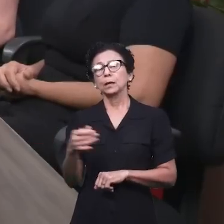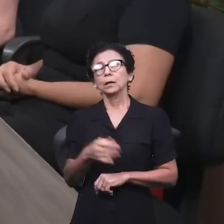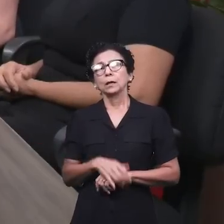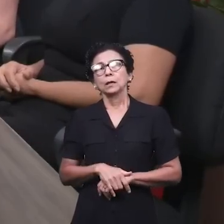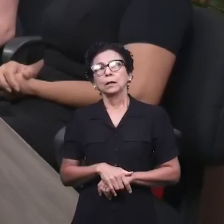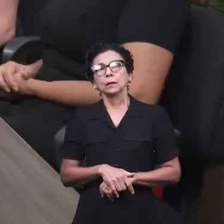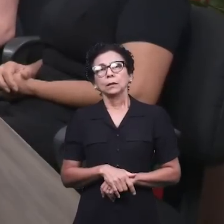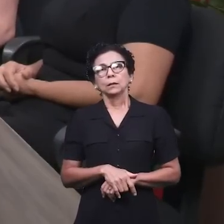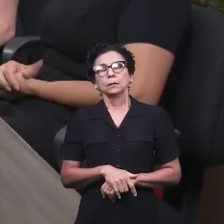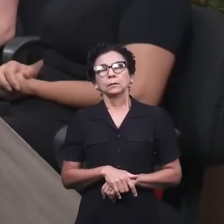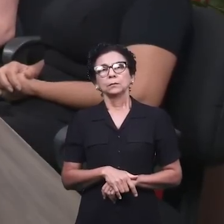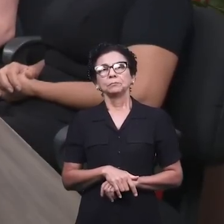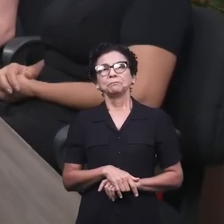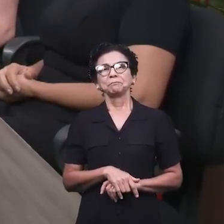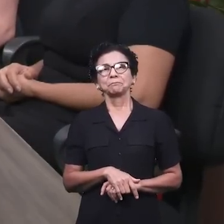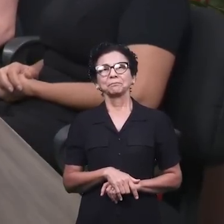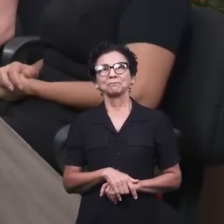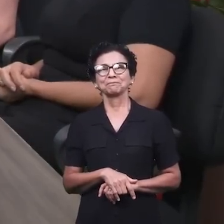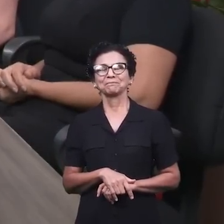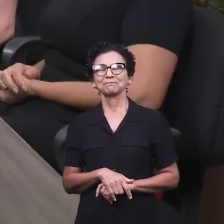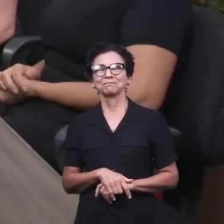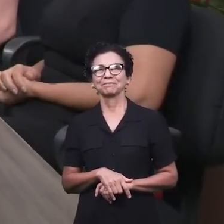e já está quase voltando de novo.